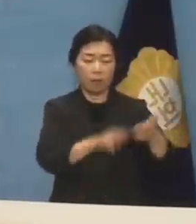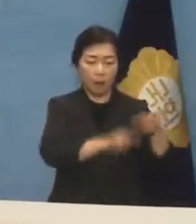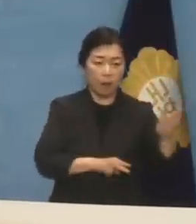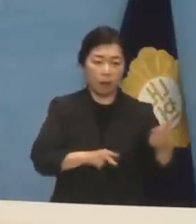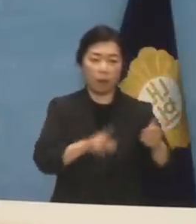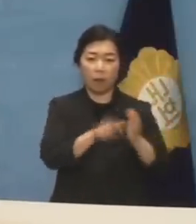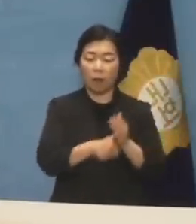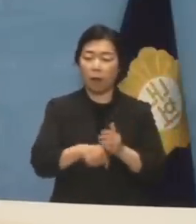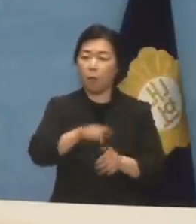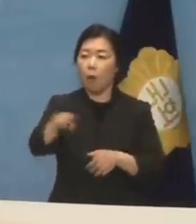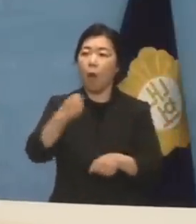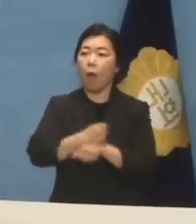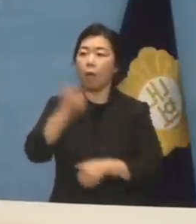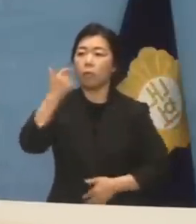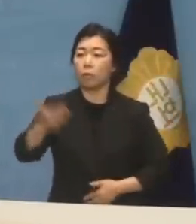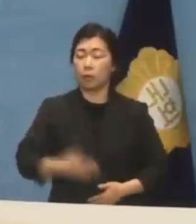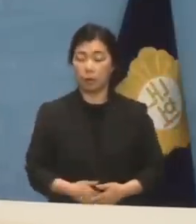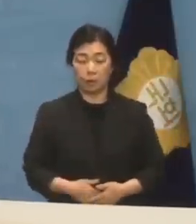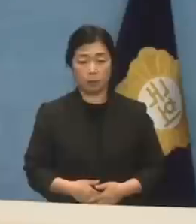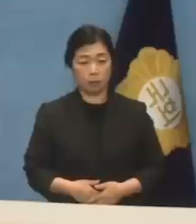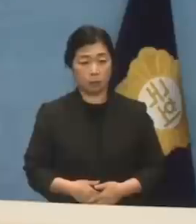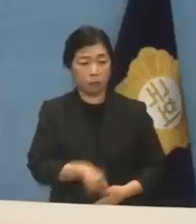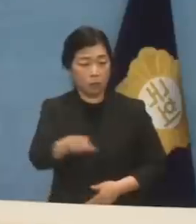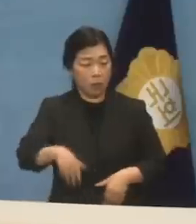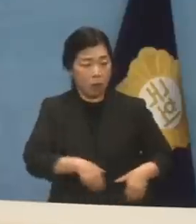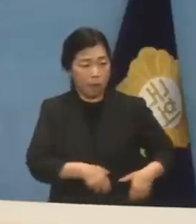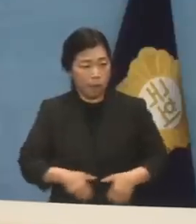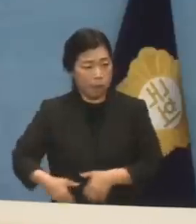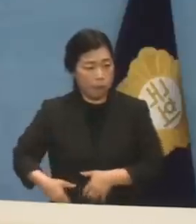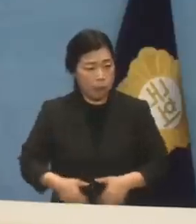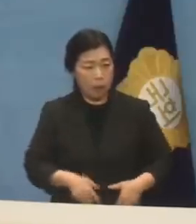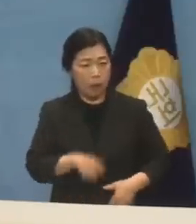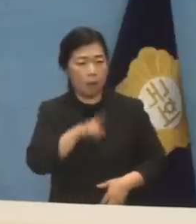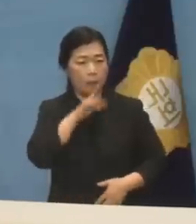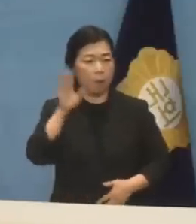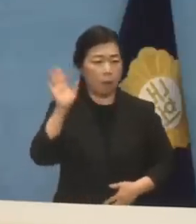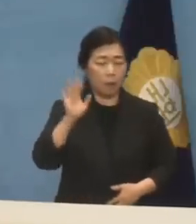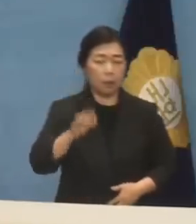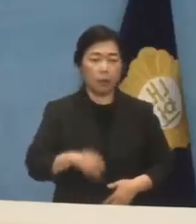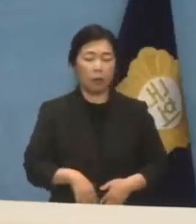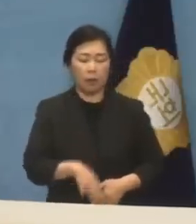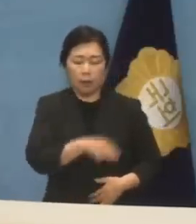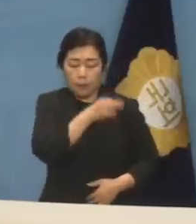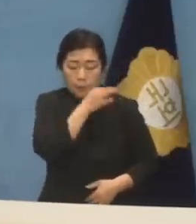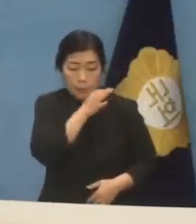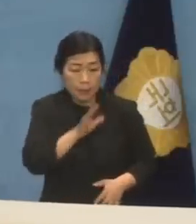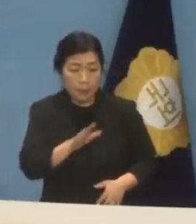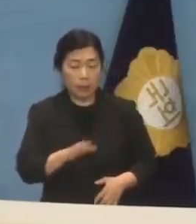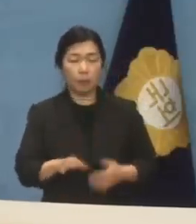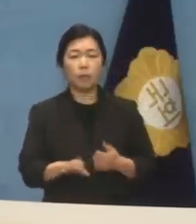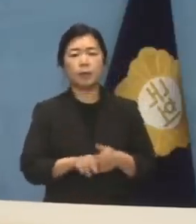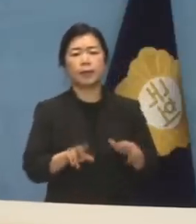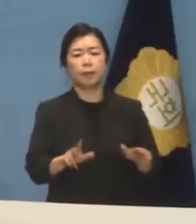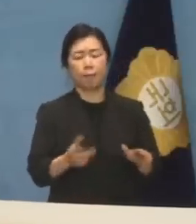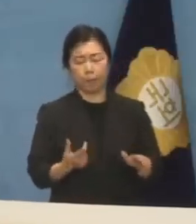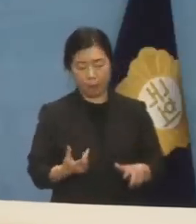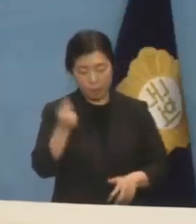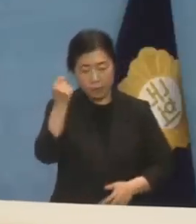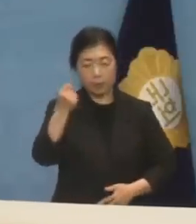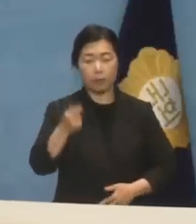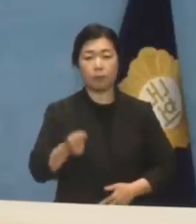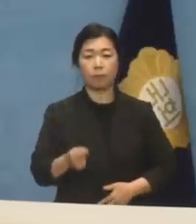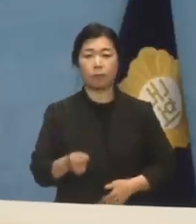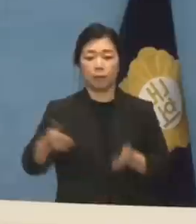할 때 뭐 했어? 우리 그때 우물쭈물 아무 말 못하고 소위 쪽팔리지 않으려면은 지금 이